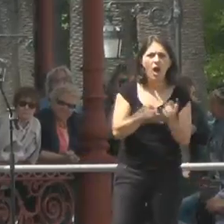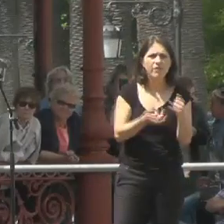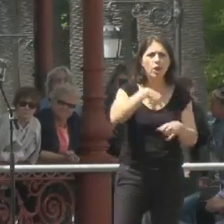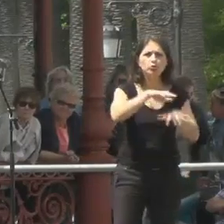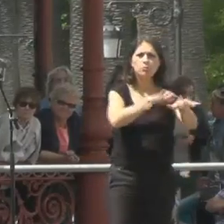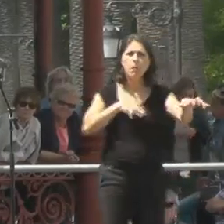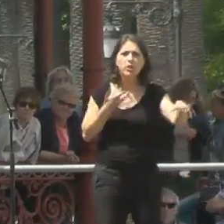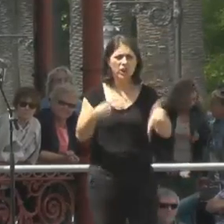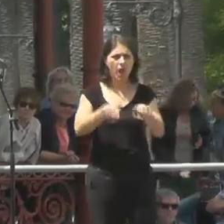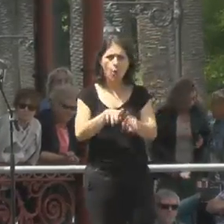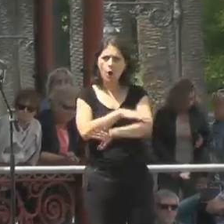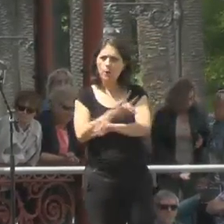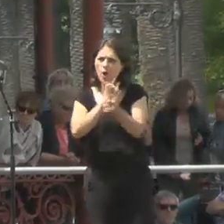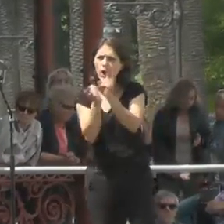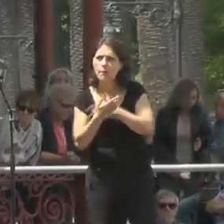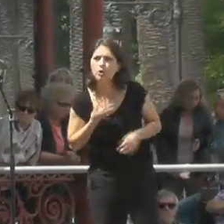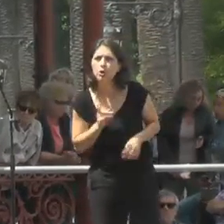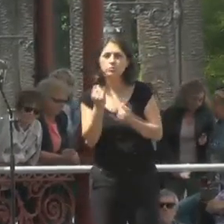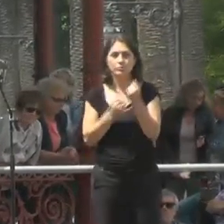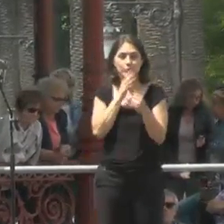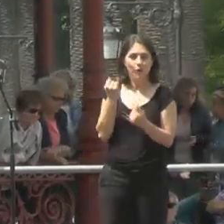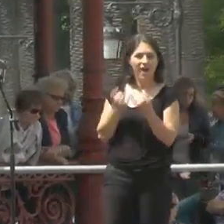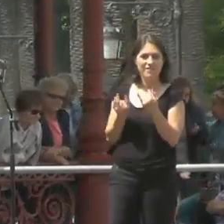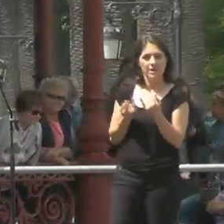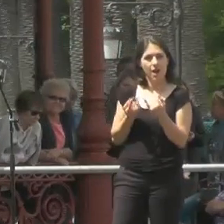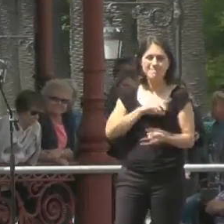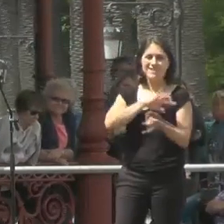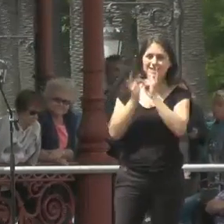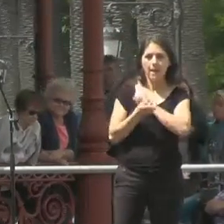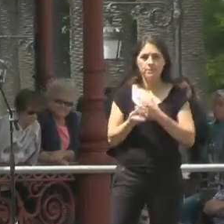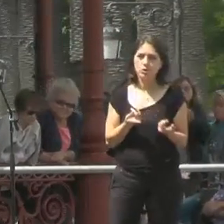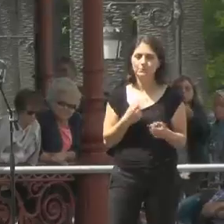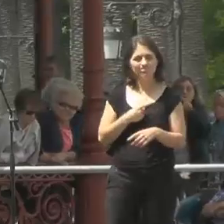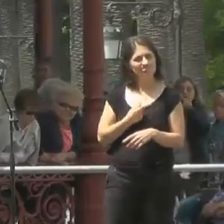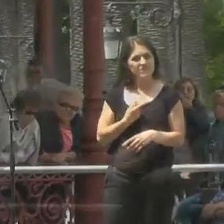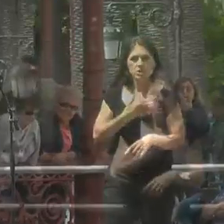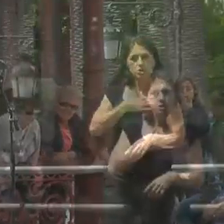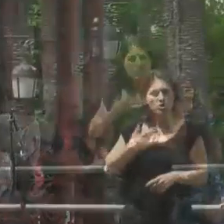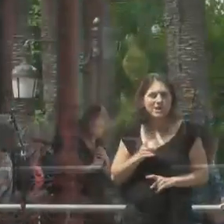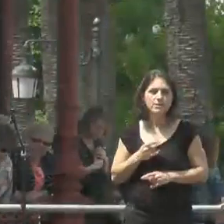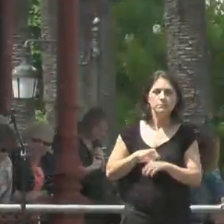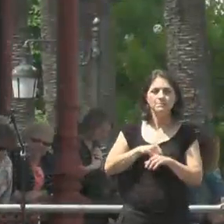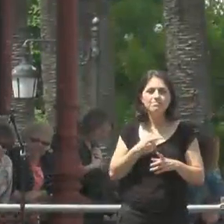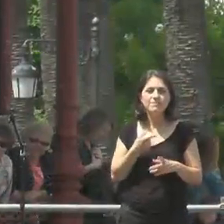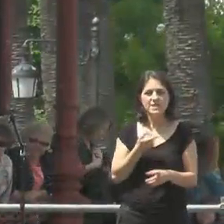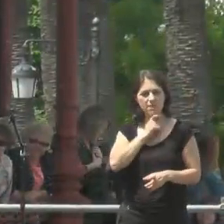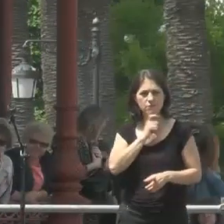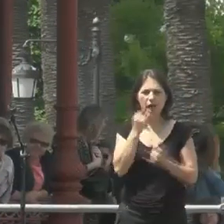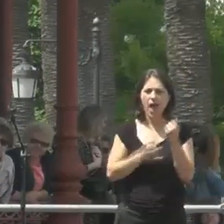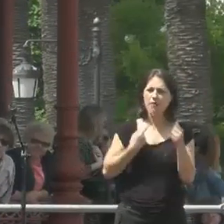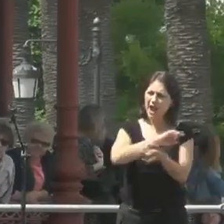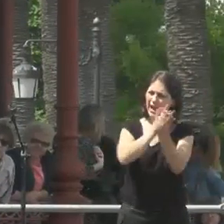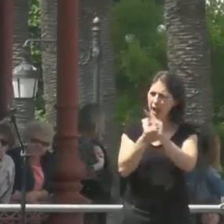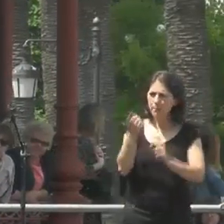un gobierno de cambio? Bueno, pues porque hay muchas resistencias al cambio. Al cambio que nace de abajo, que nace de verdad, que nace para